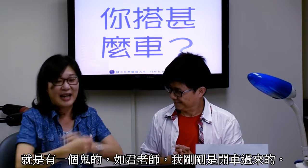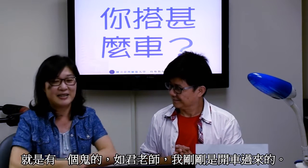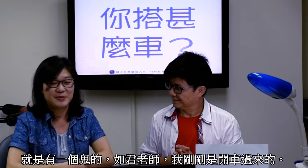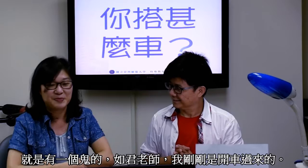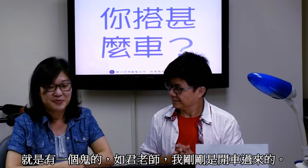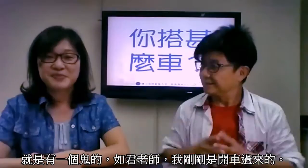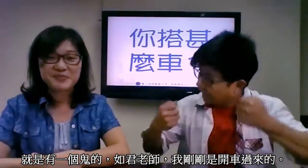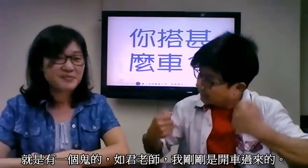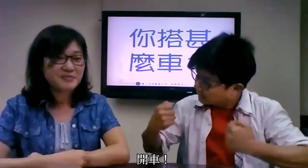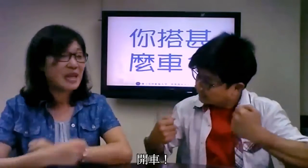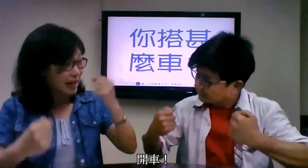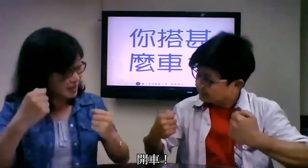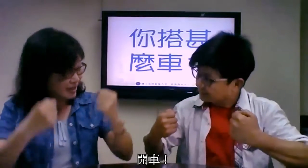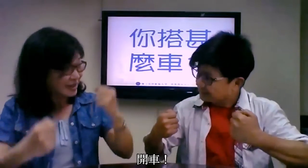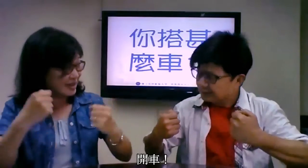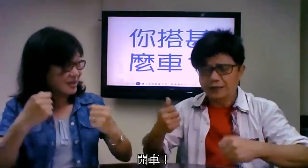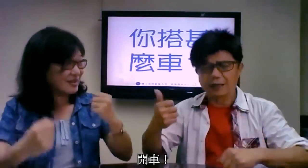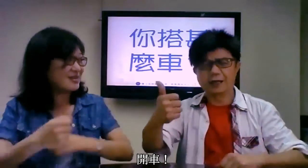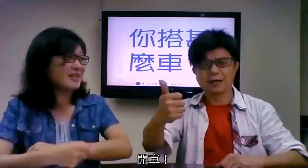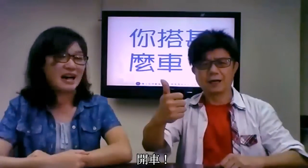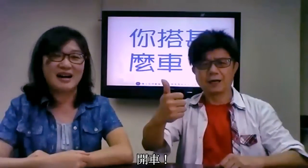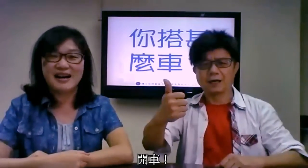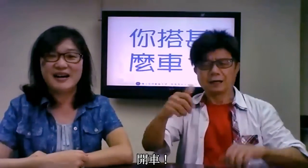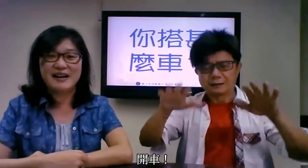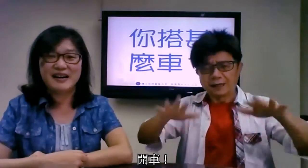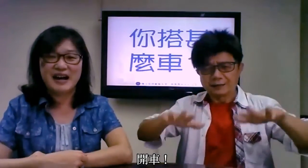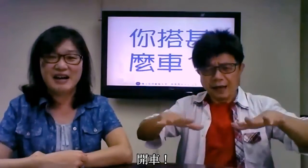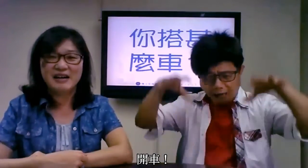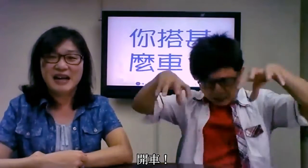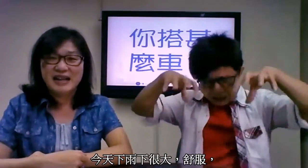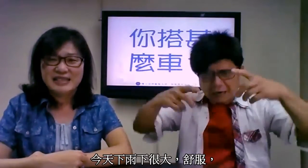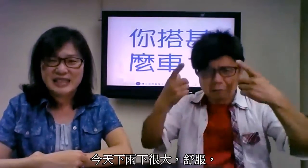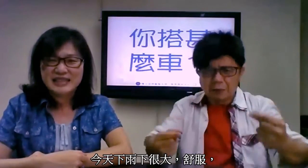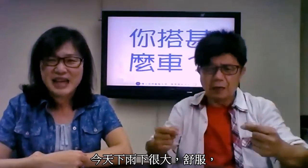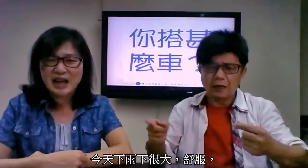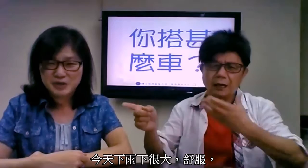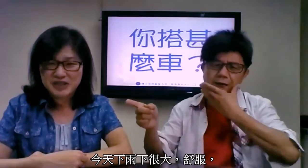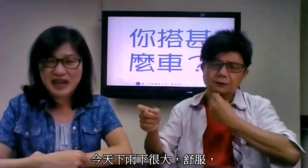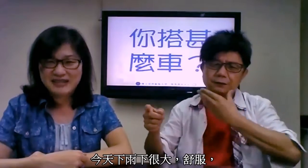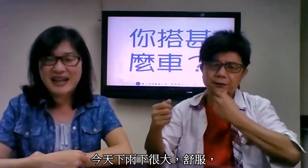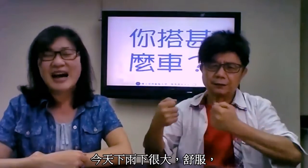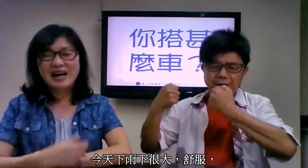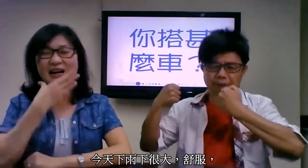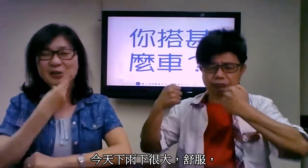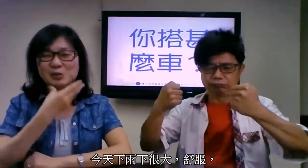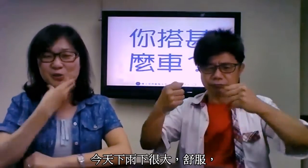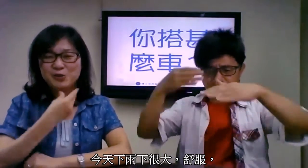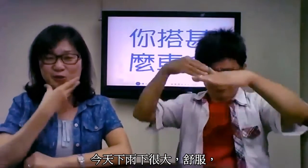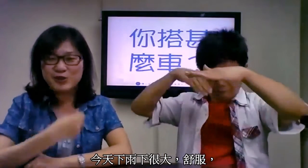的。 开车啊，哦！今天下雨下很大，就舒